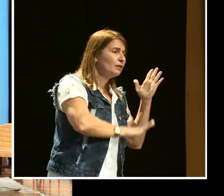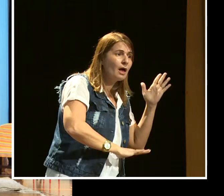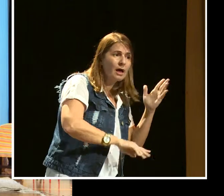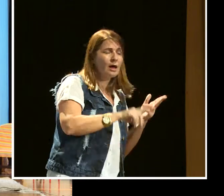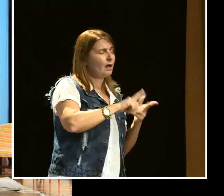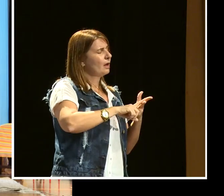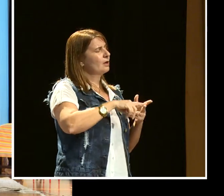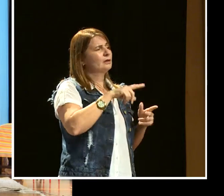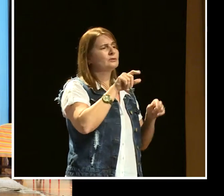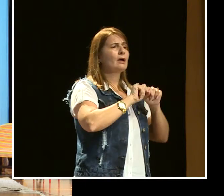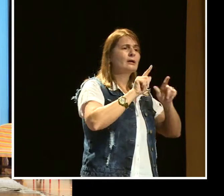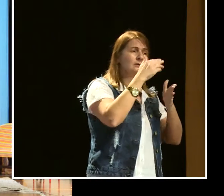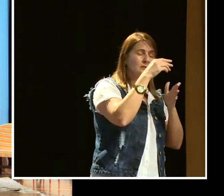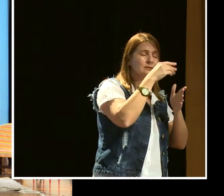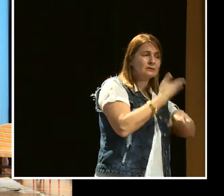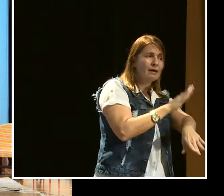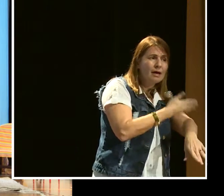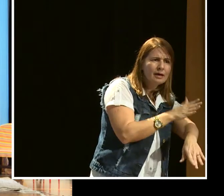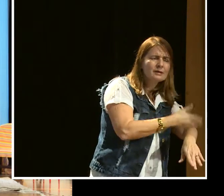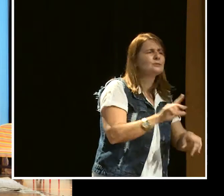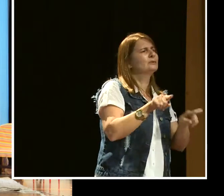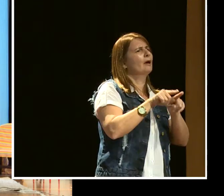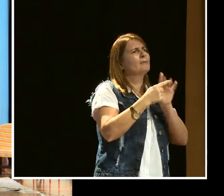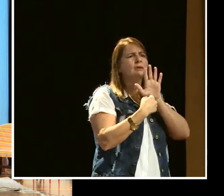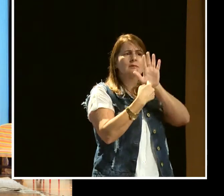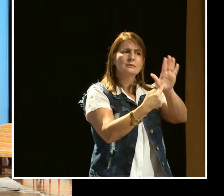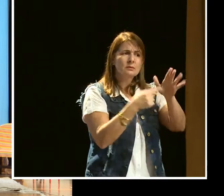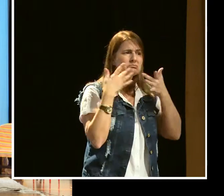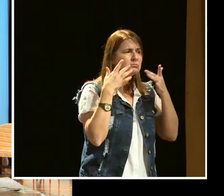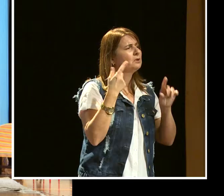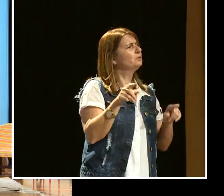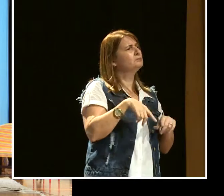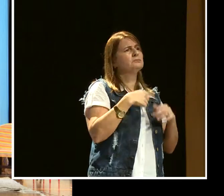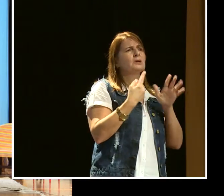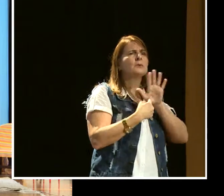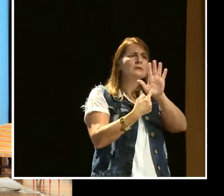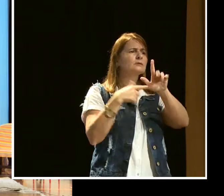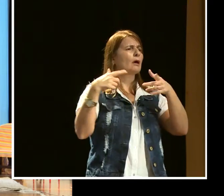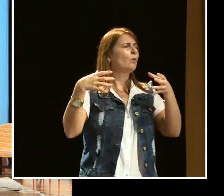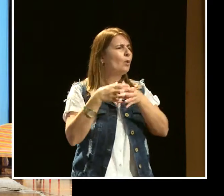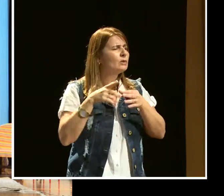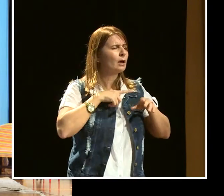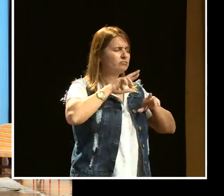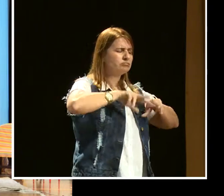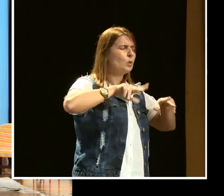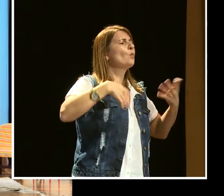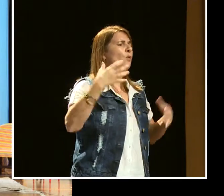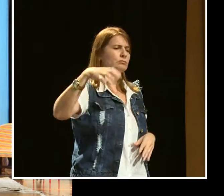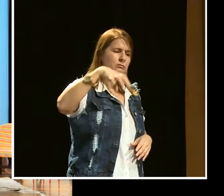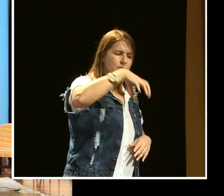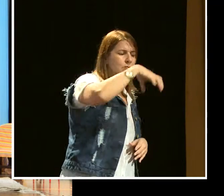A técnica seria baseada em atividades práticas, apresentações teatrais de